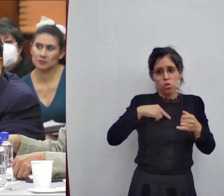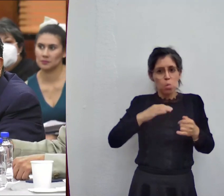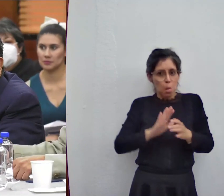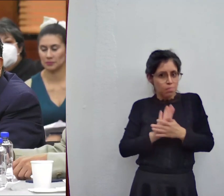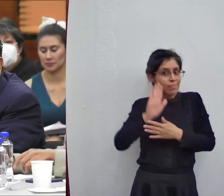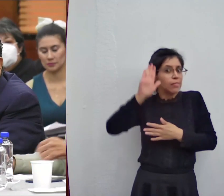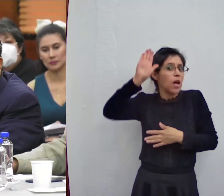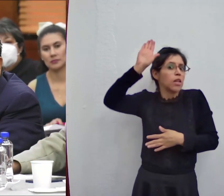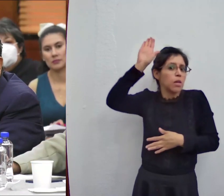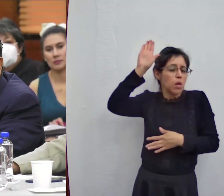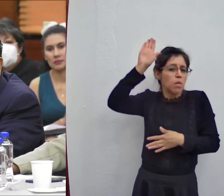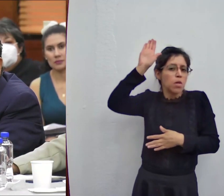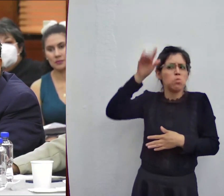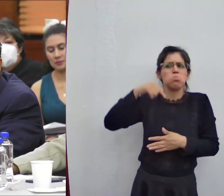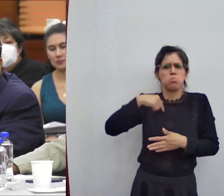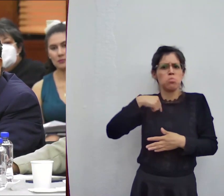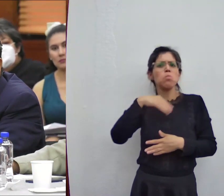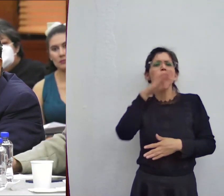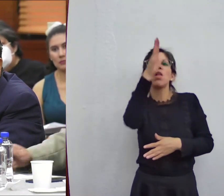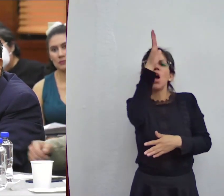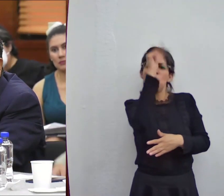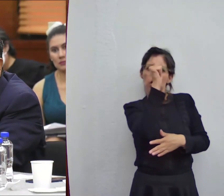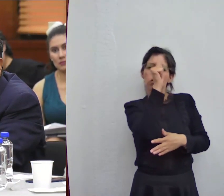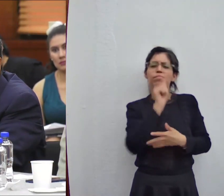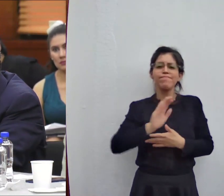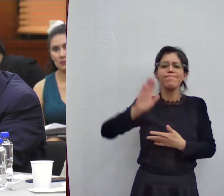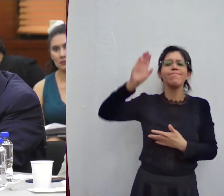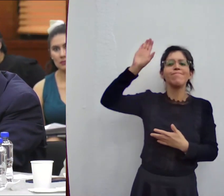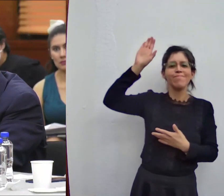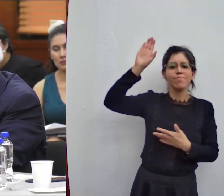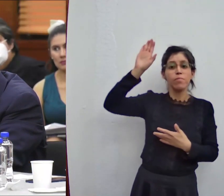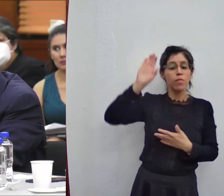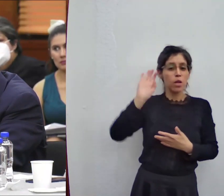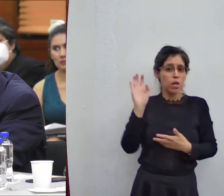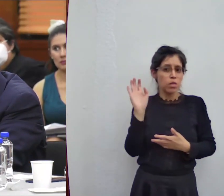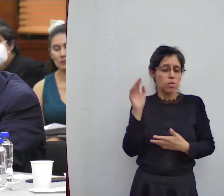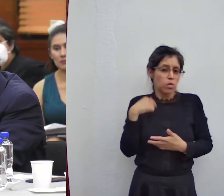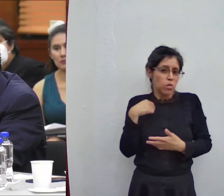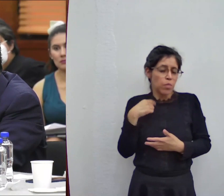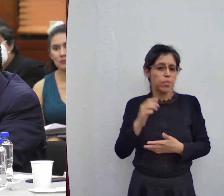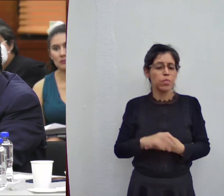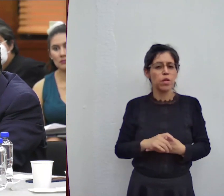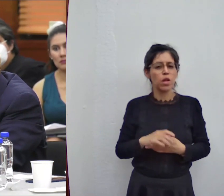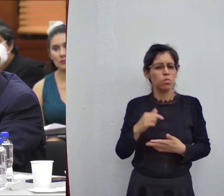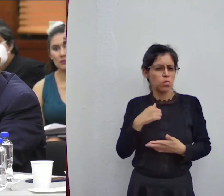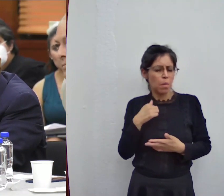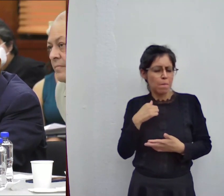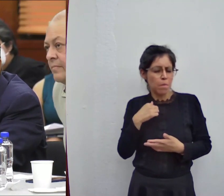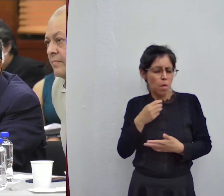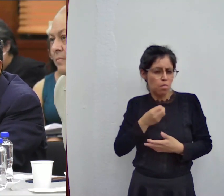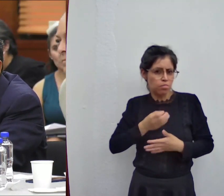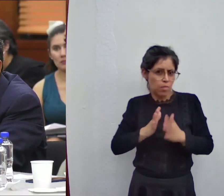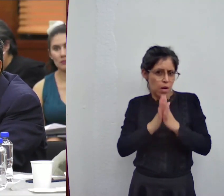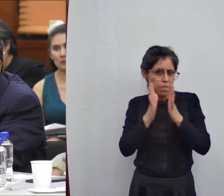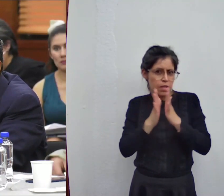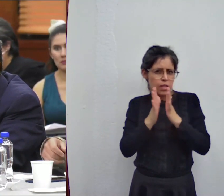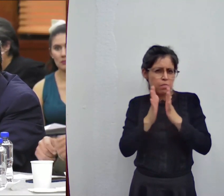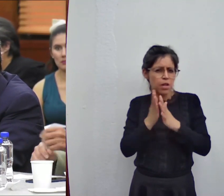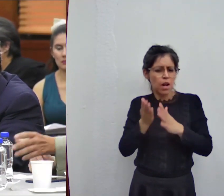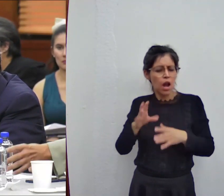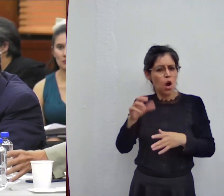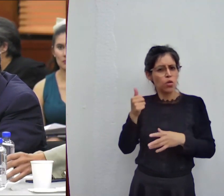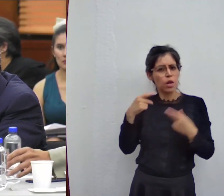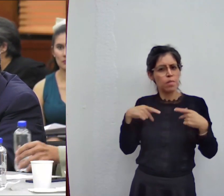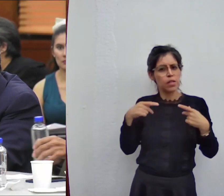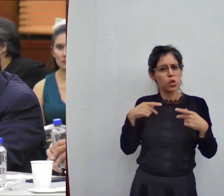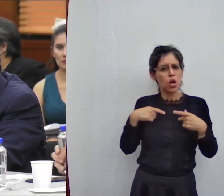para avalar los comentarios que aquí se virtieron. Mi disenso es con respecto a lo que dijo mi colega